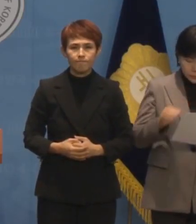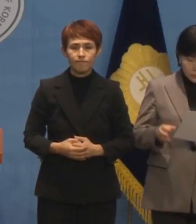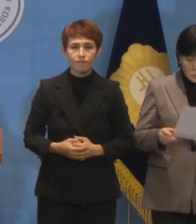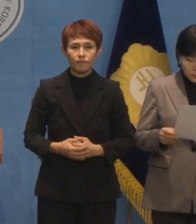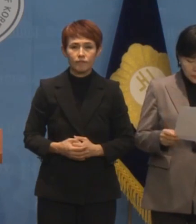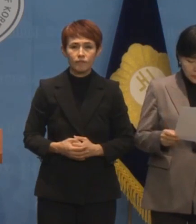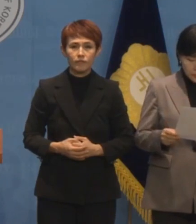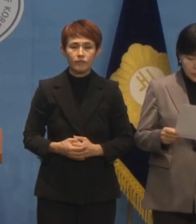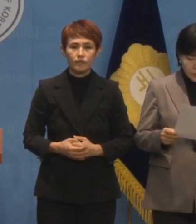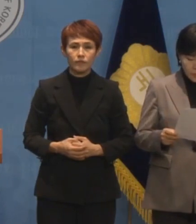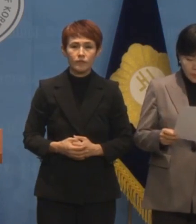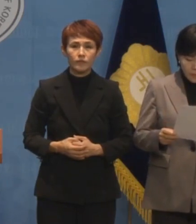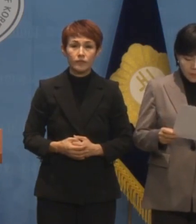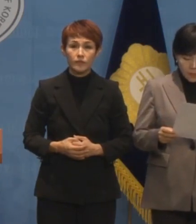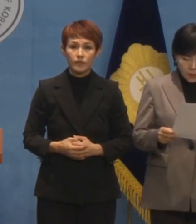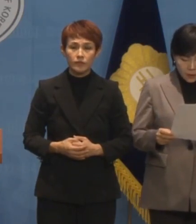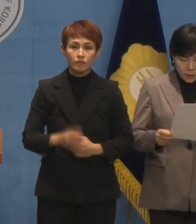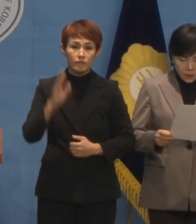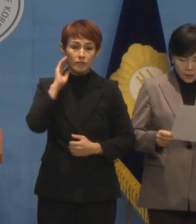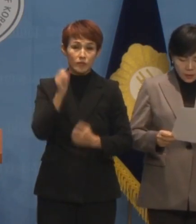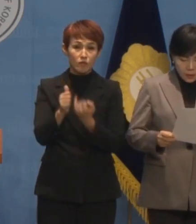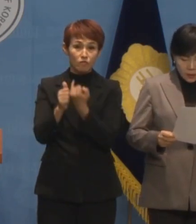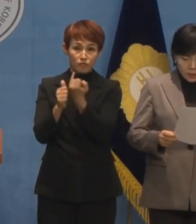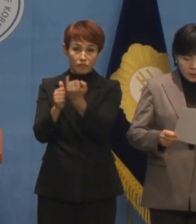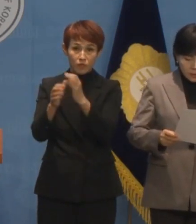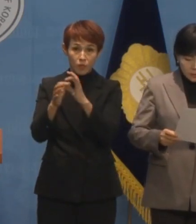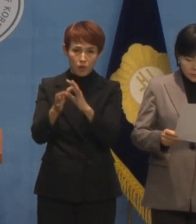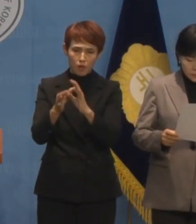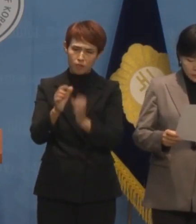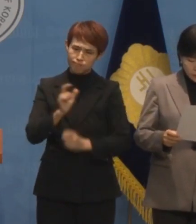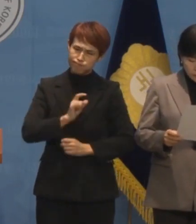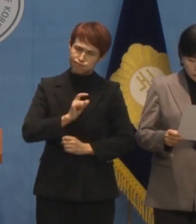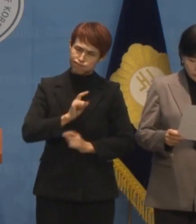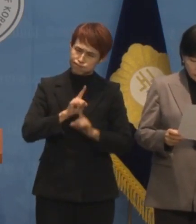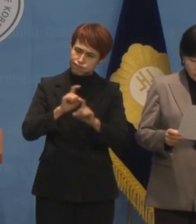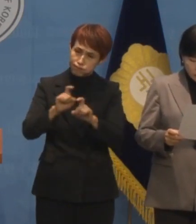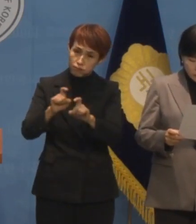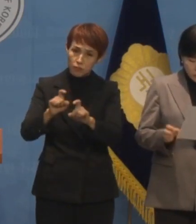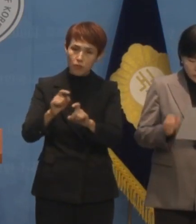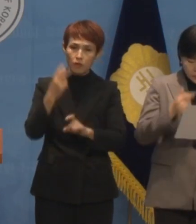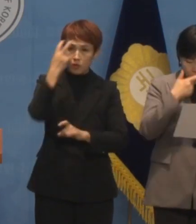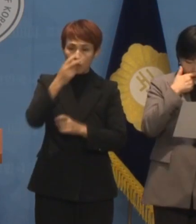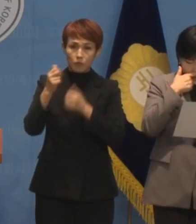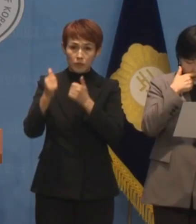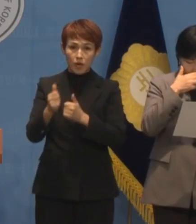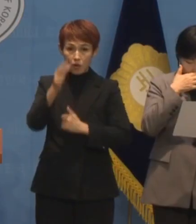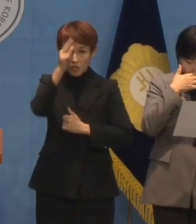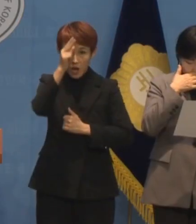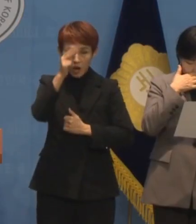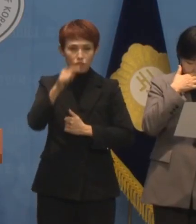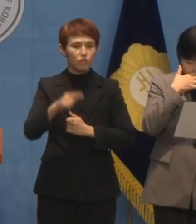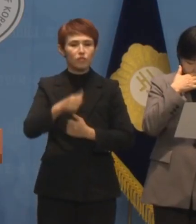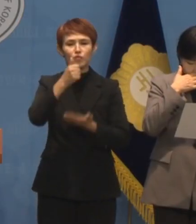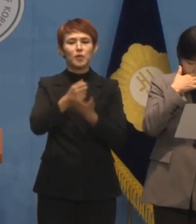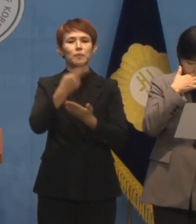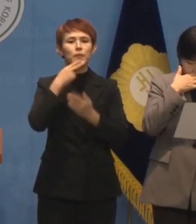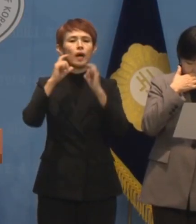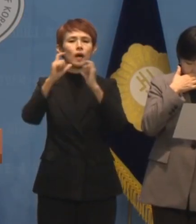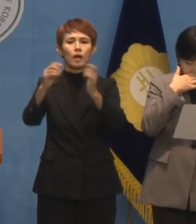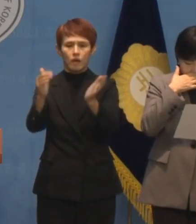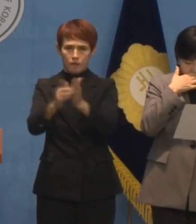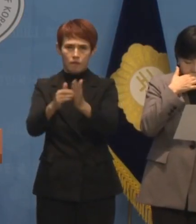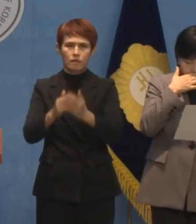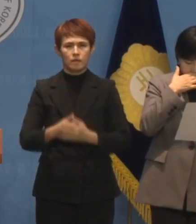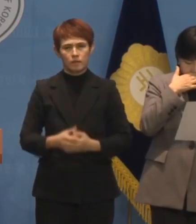이런 상황 속에서도 김건희와 관련한 의혹들에 대해 검찰과 경찰은 무혐의 처분으로 일관하고